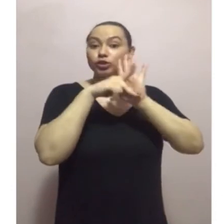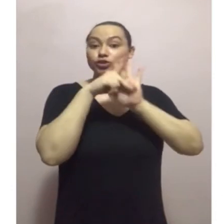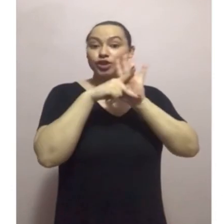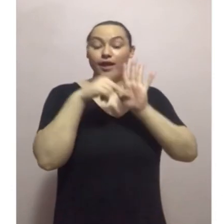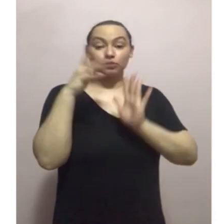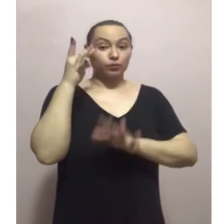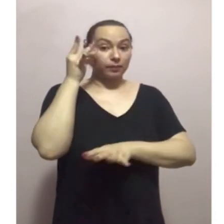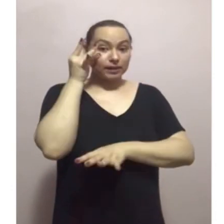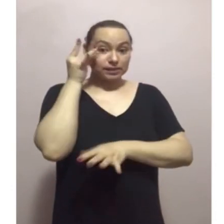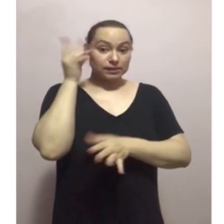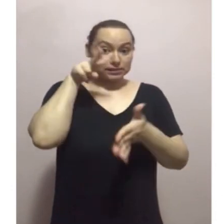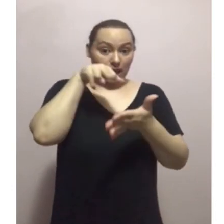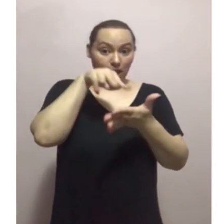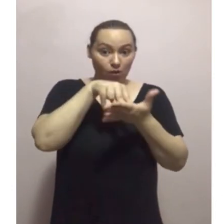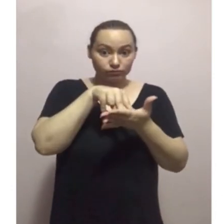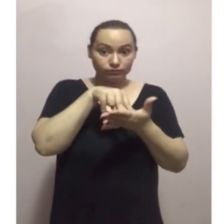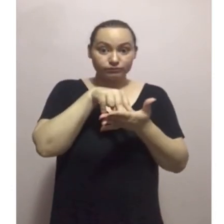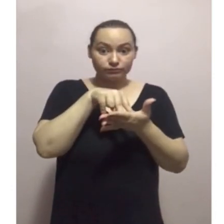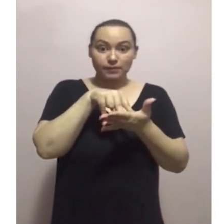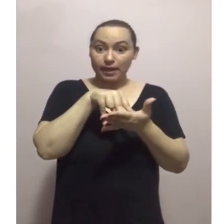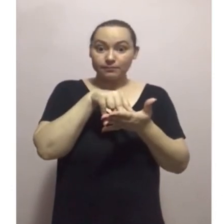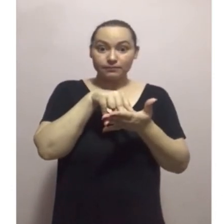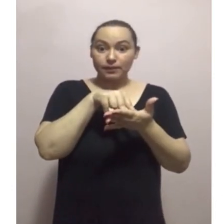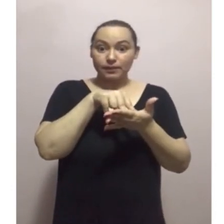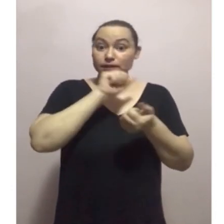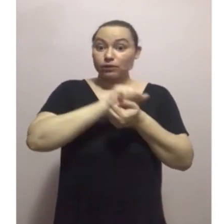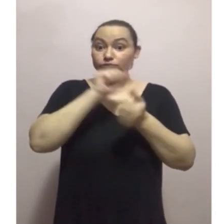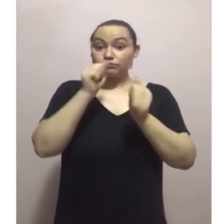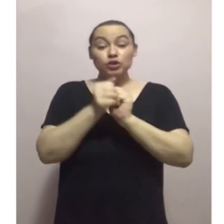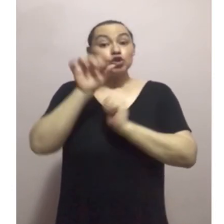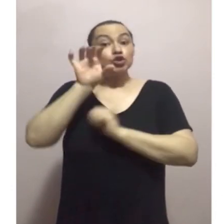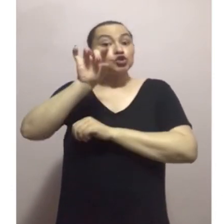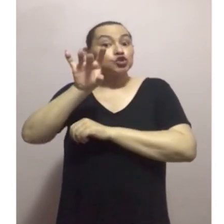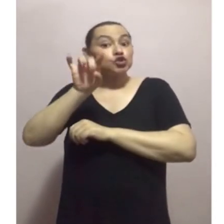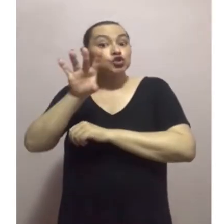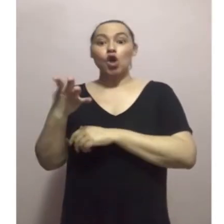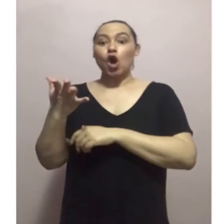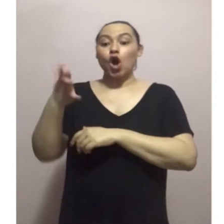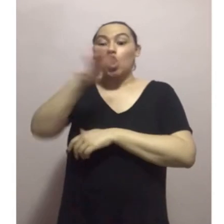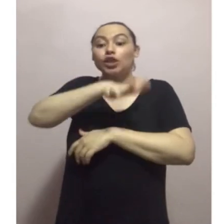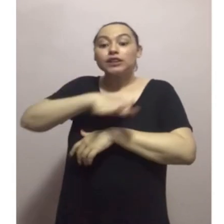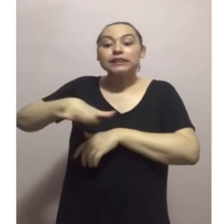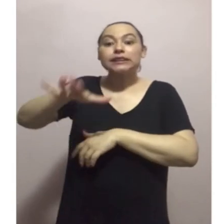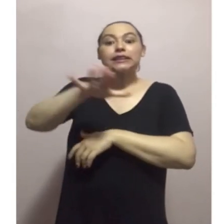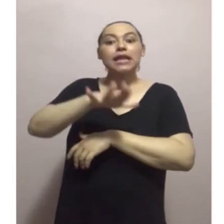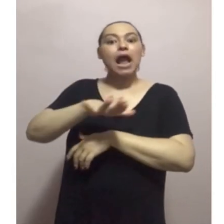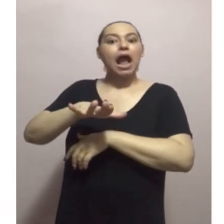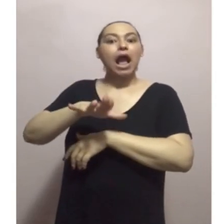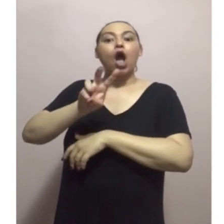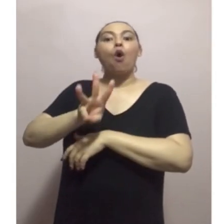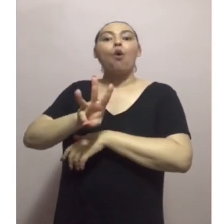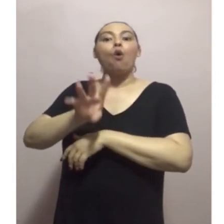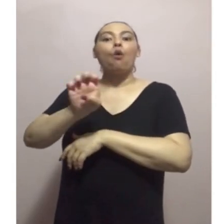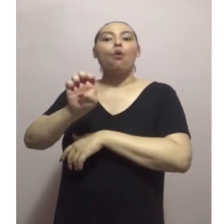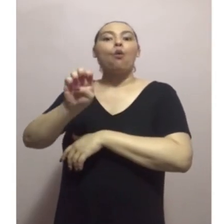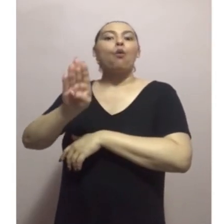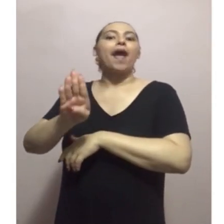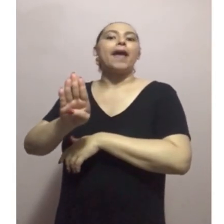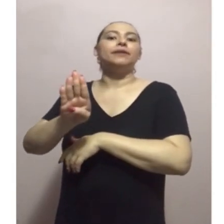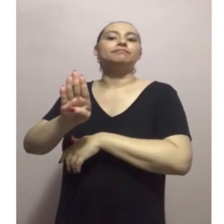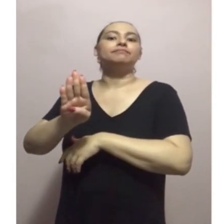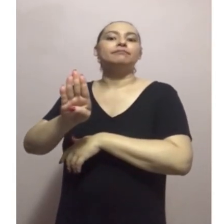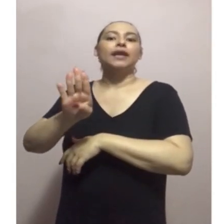a ser um projeto que só acontece na web. A gente optou por ficar na plataforma das webs, que a